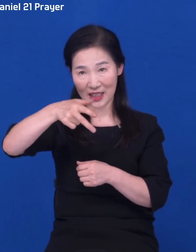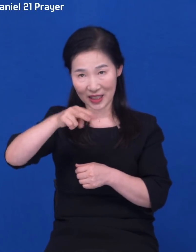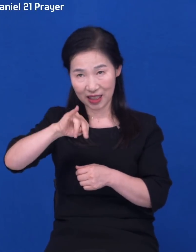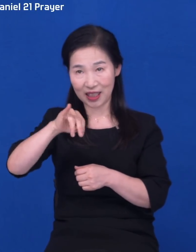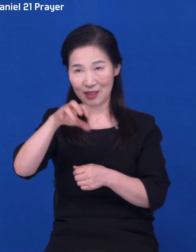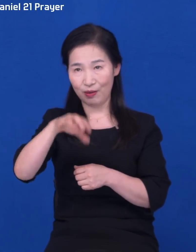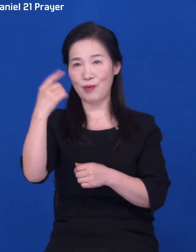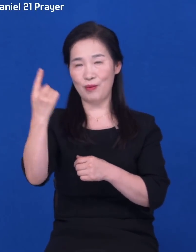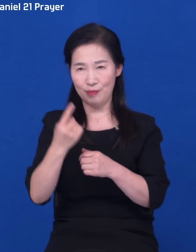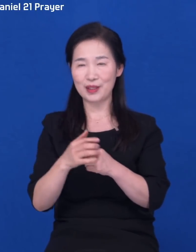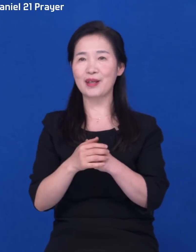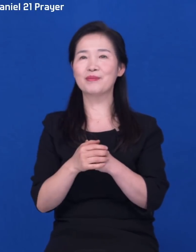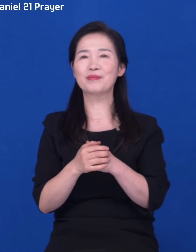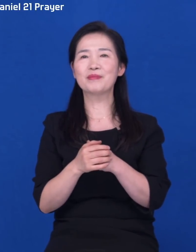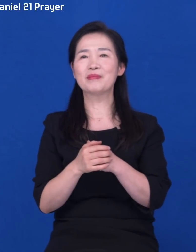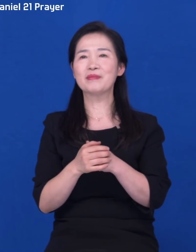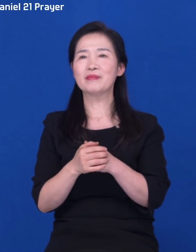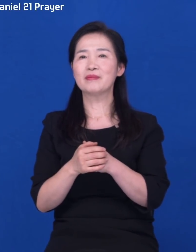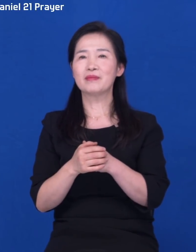salvation.